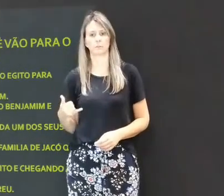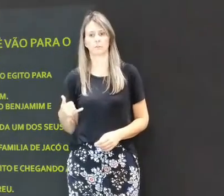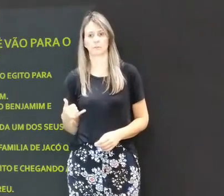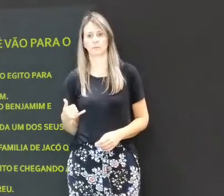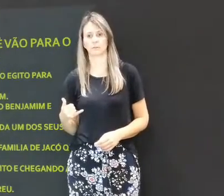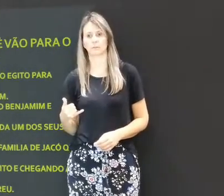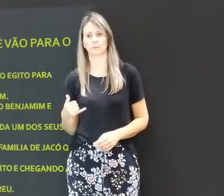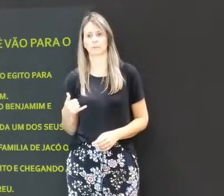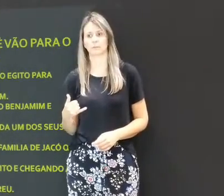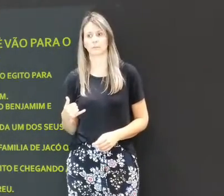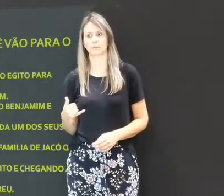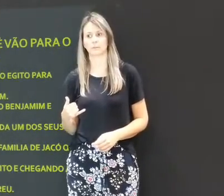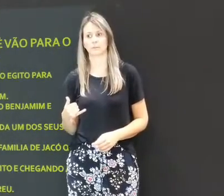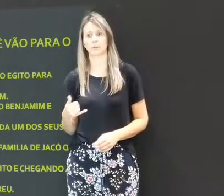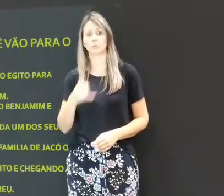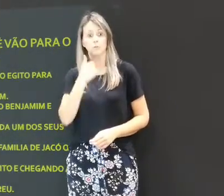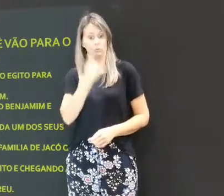Ele falou para os irmãos: eu sou José.